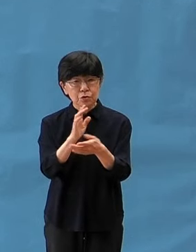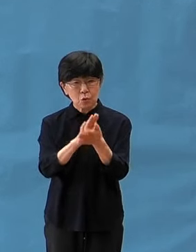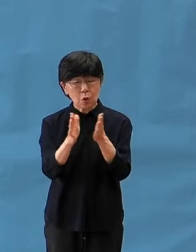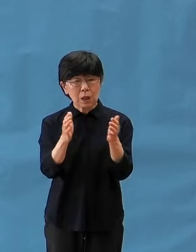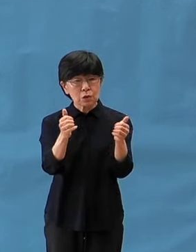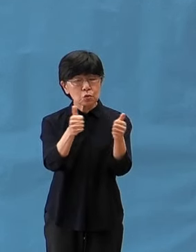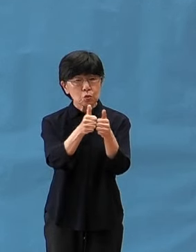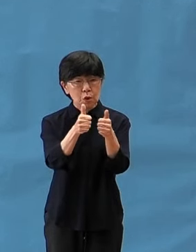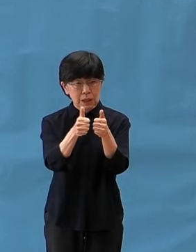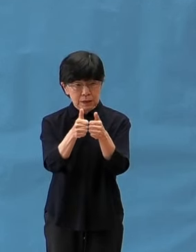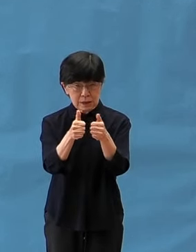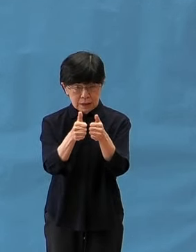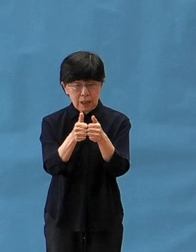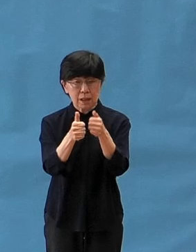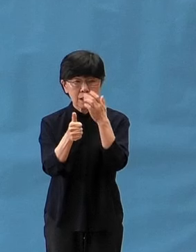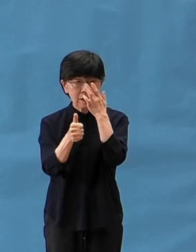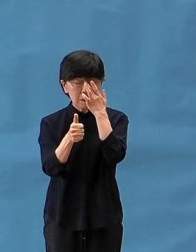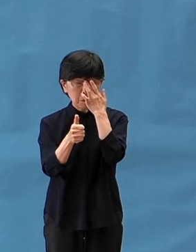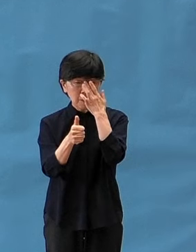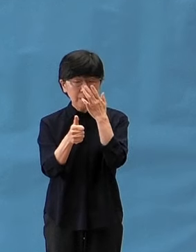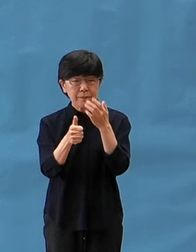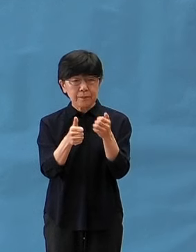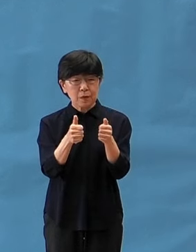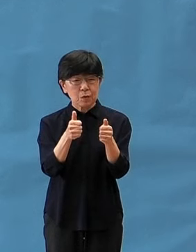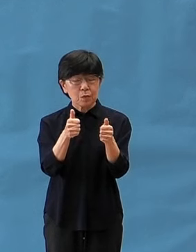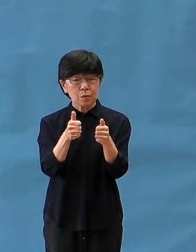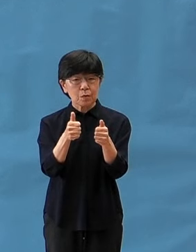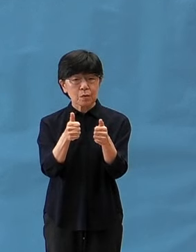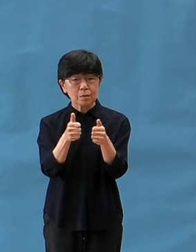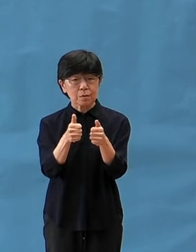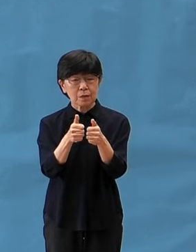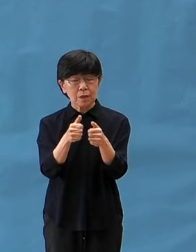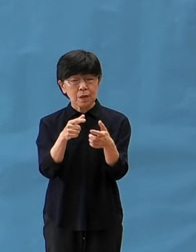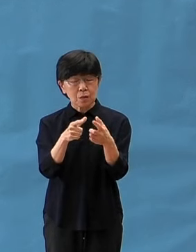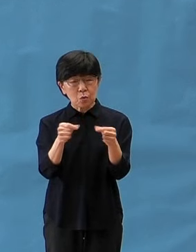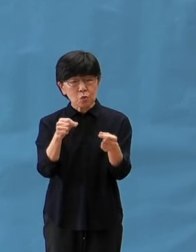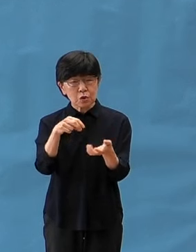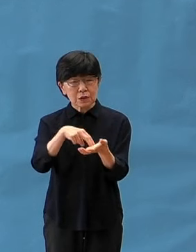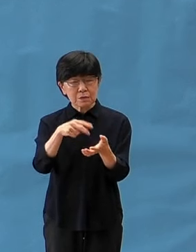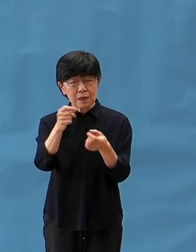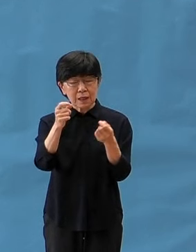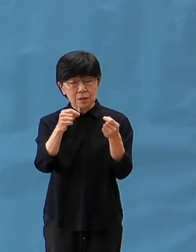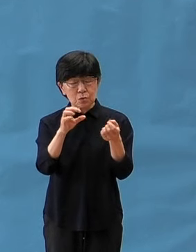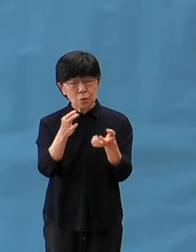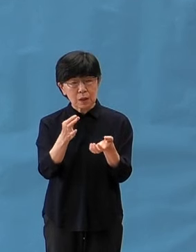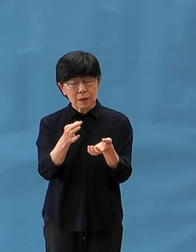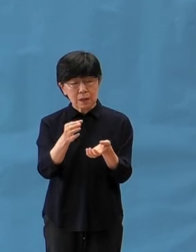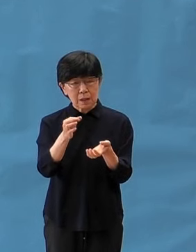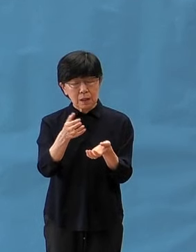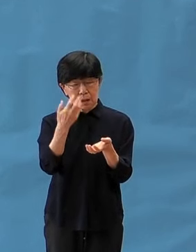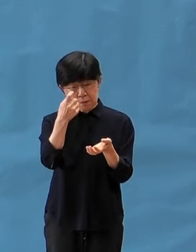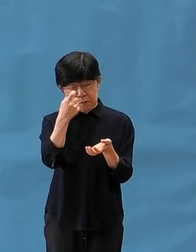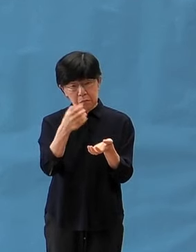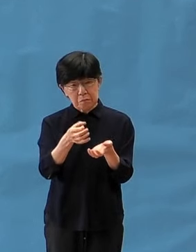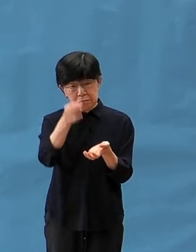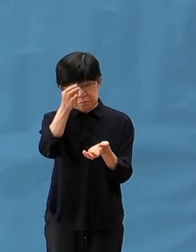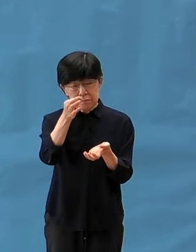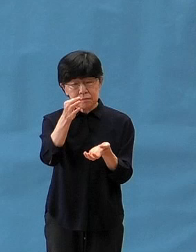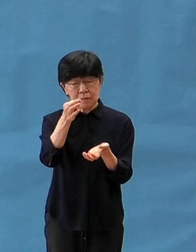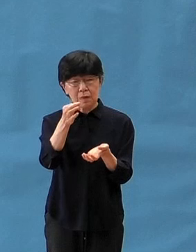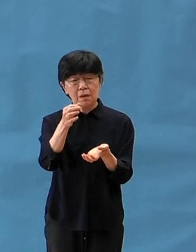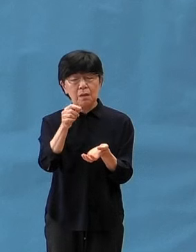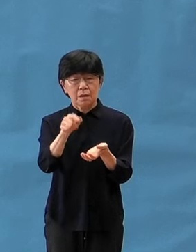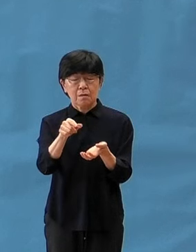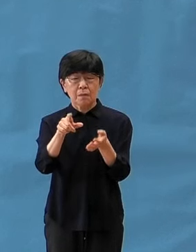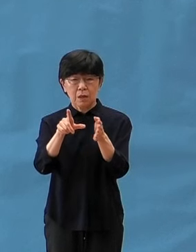談して、あんな、今言われたような、なんか国立大学の授業料を上げていくなんていうことをやってたら、もう本当に